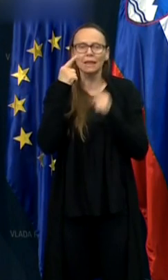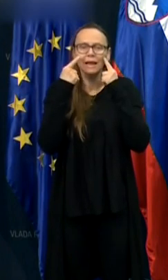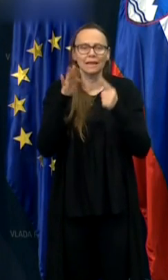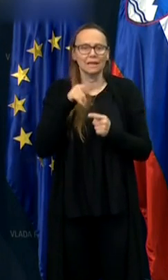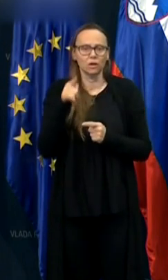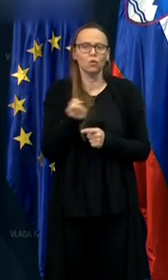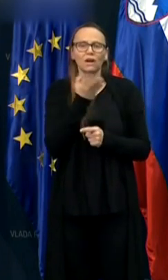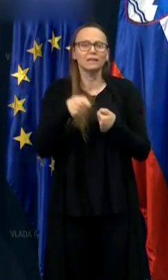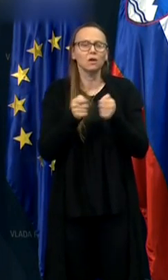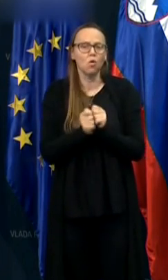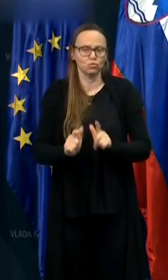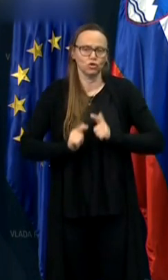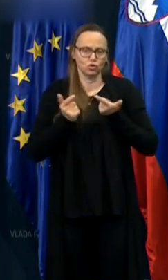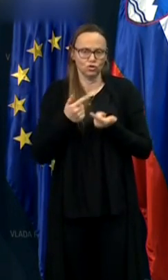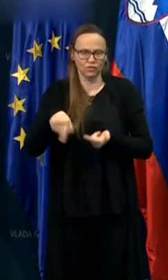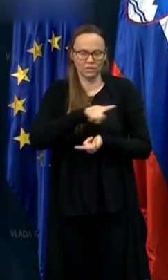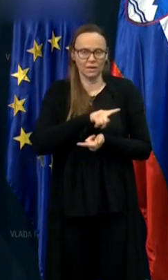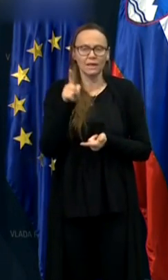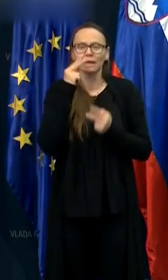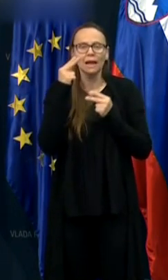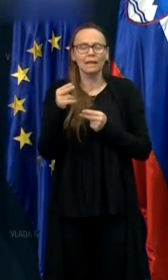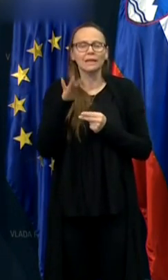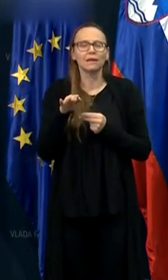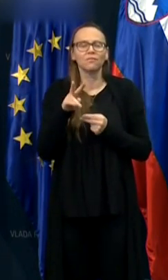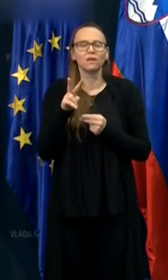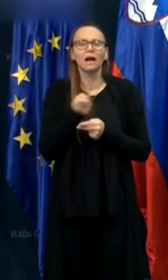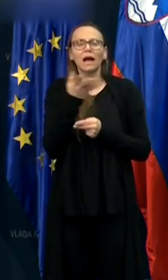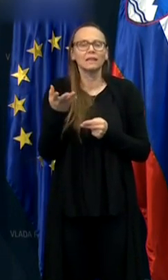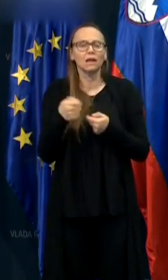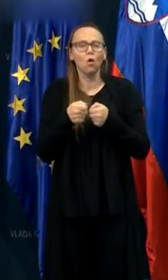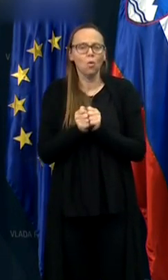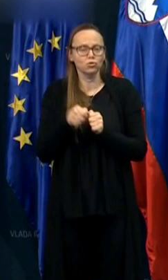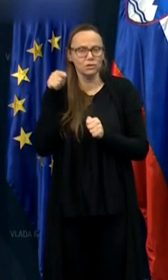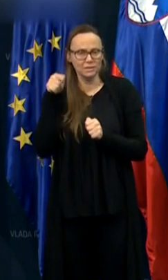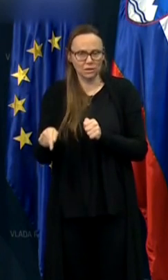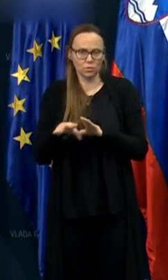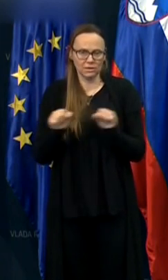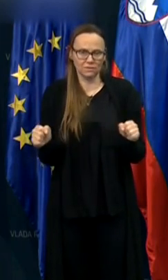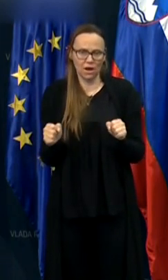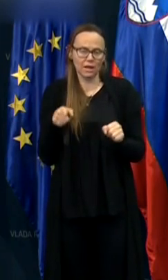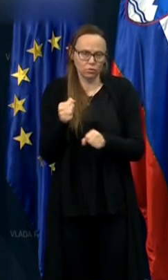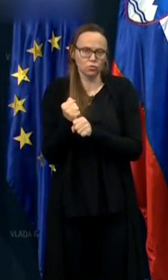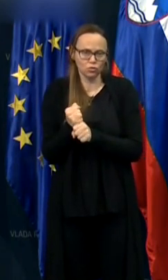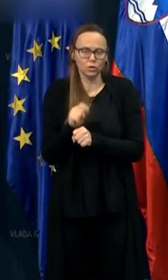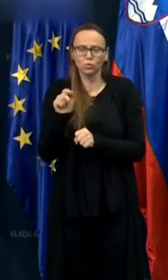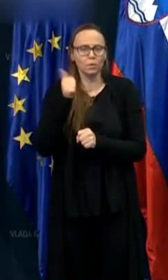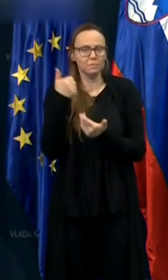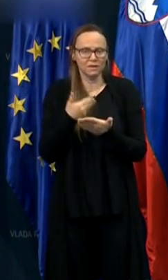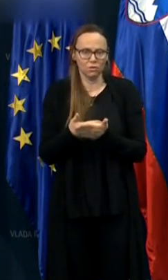to, v kateri občini živite in ne glede na to, v kateri občini se ta storitev izvaja. To je prvo